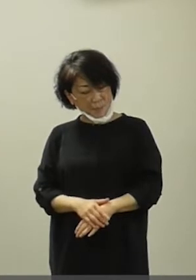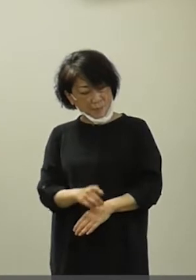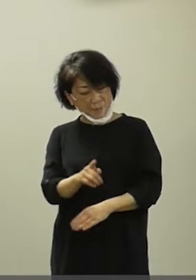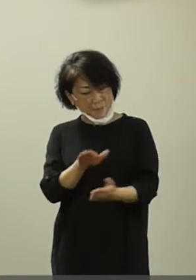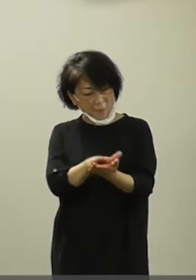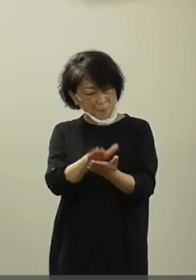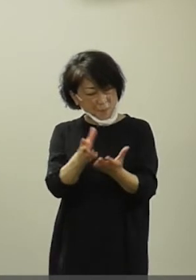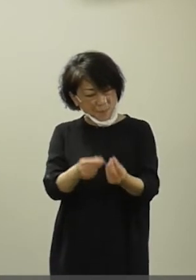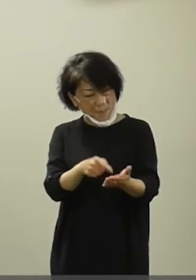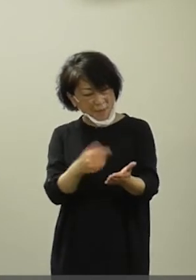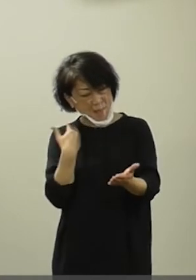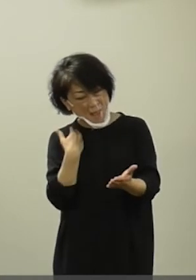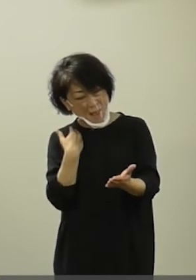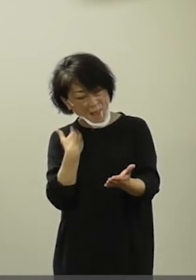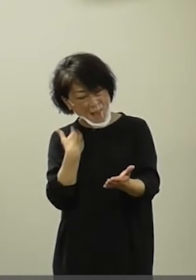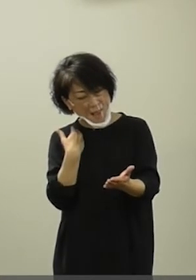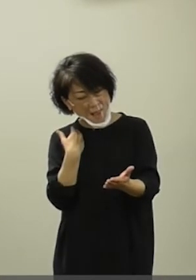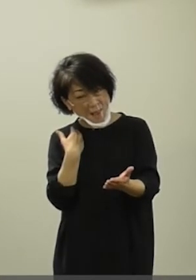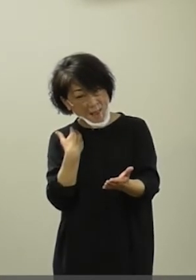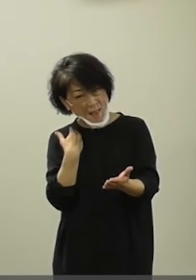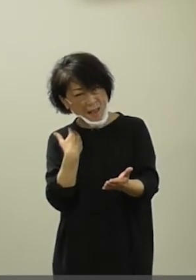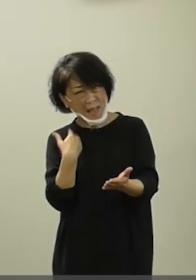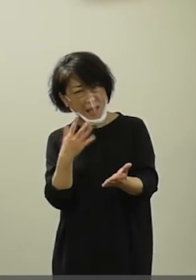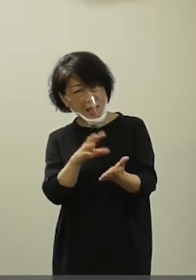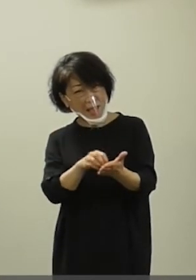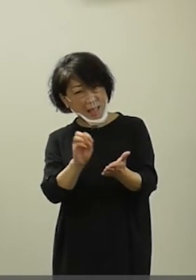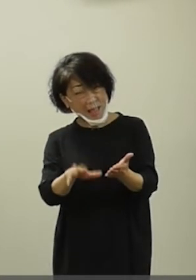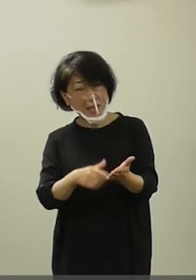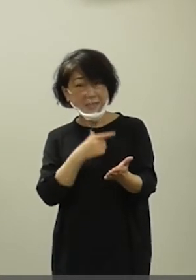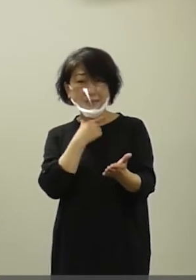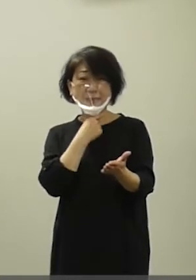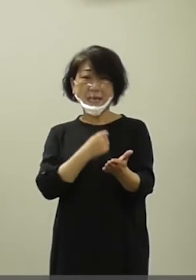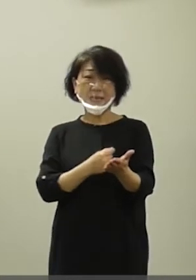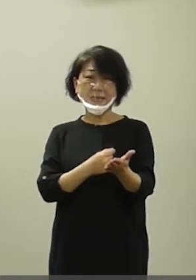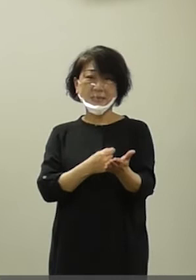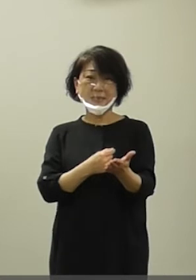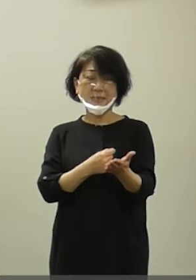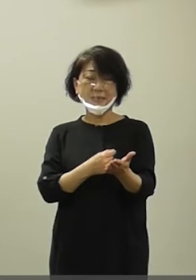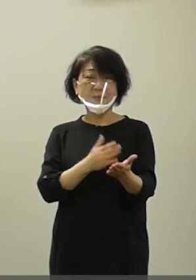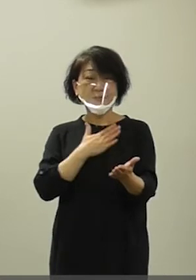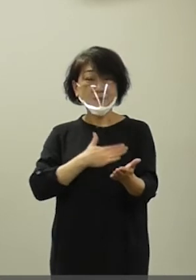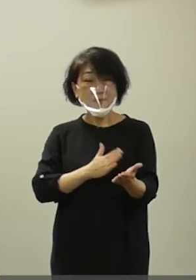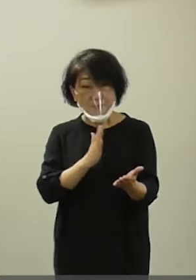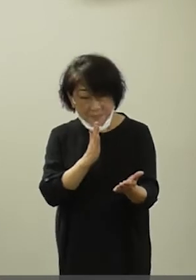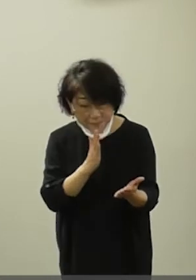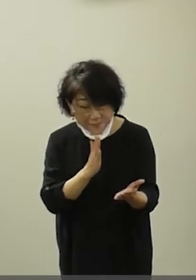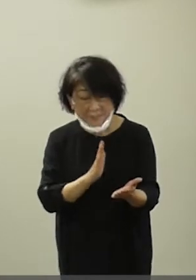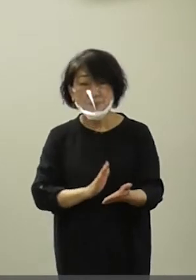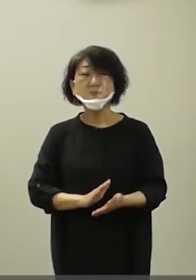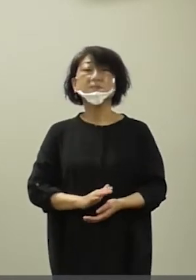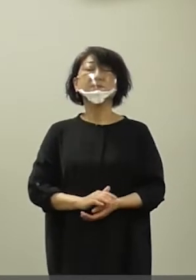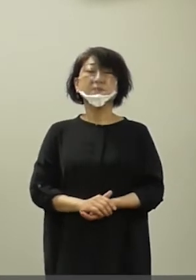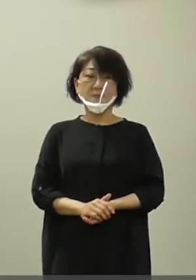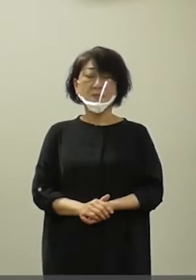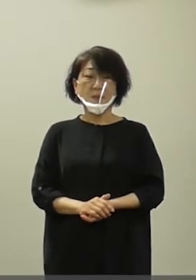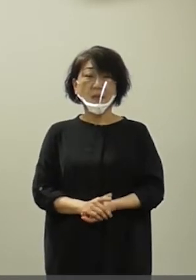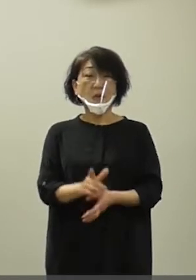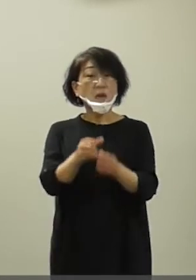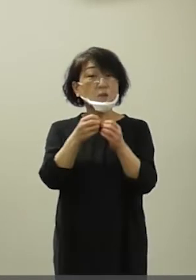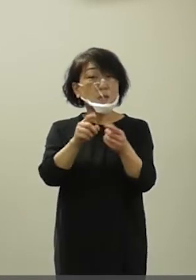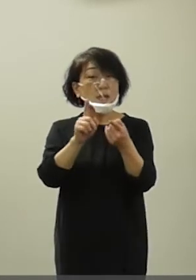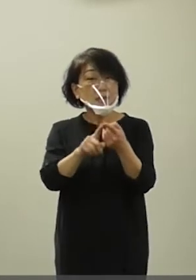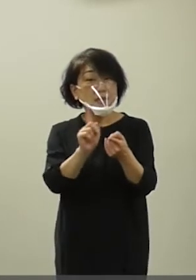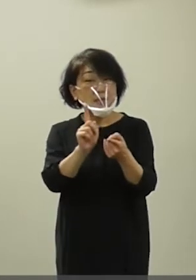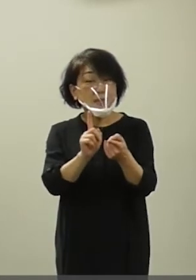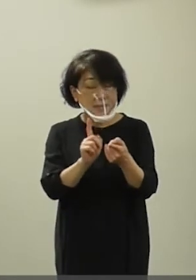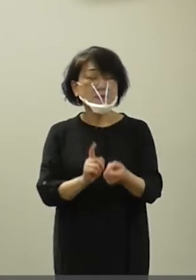スッパイパン素超訂正させていただきたいなと思いますのでよろしくお願い申し上げます第的にはです